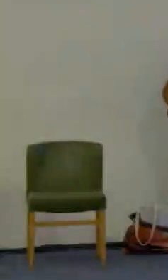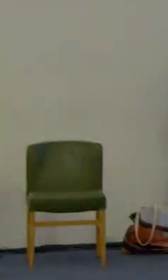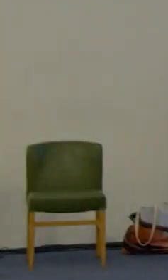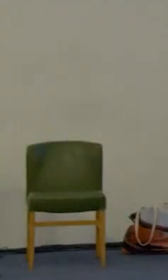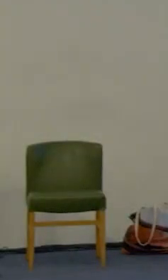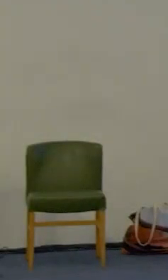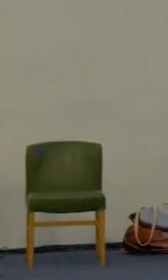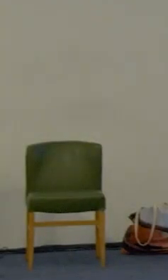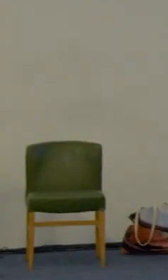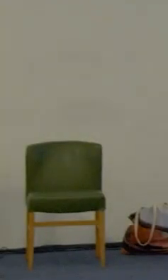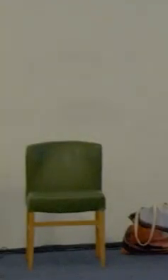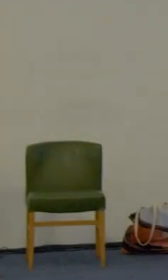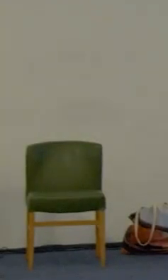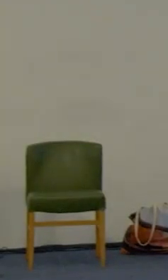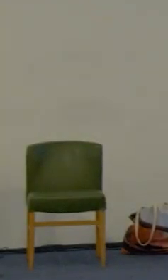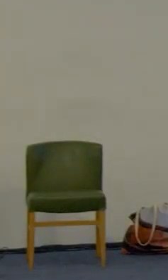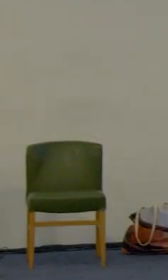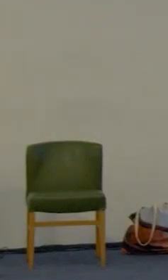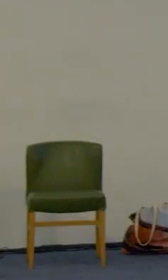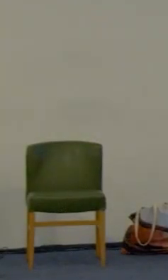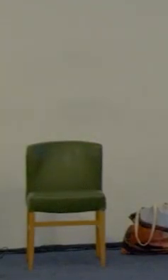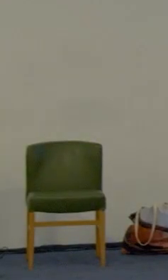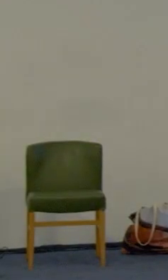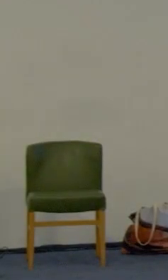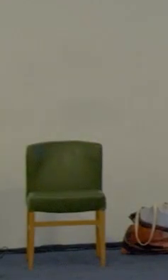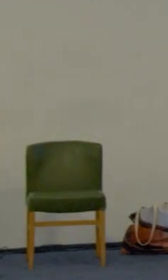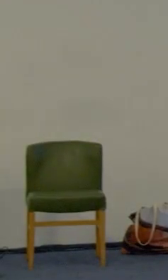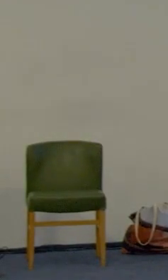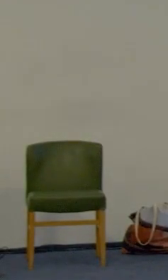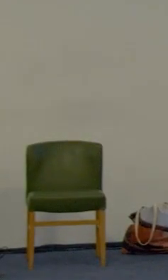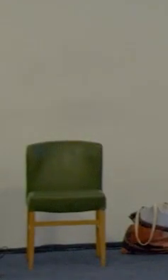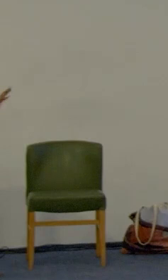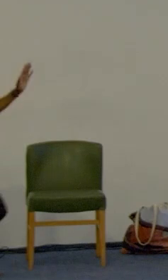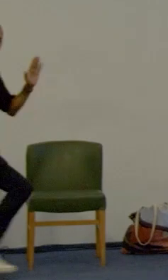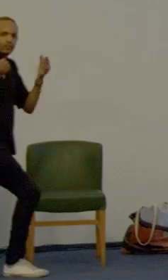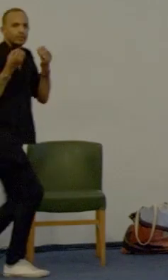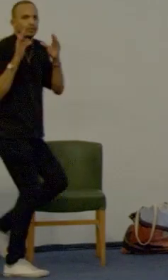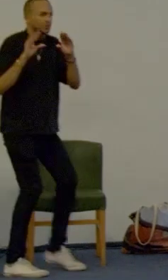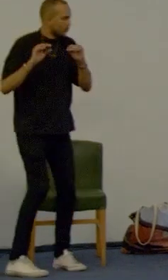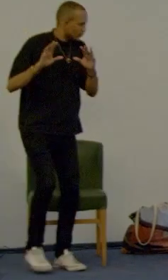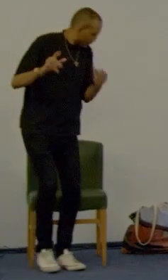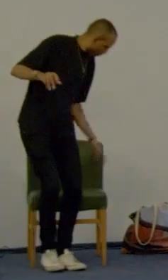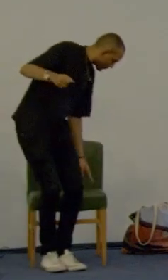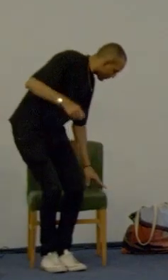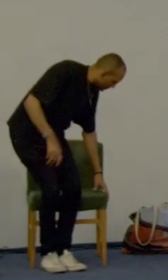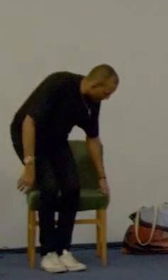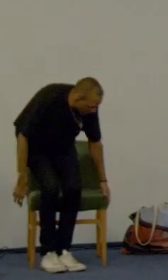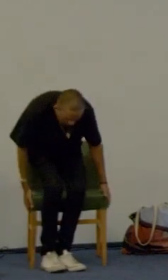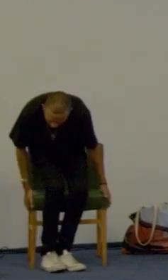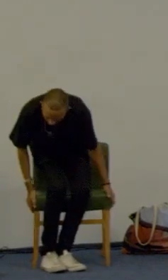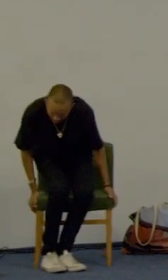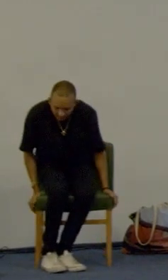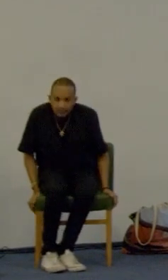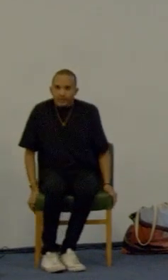Boa noite a todos, todas, todes. A gente queria dar as boas-vindas a vocês. Bom, com a